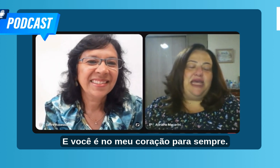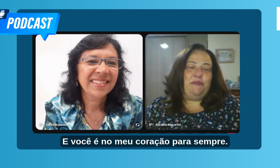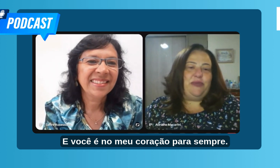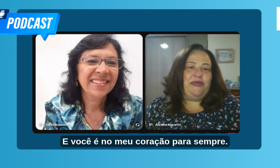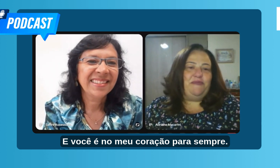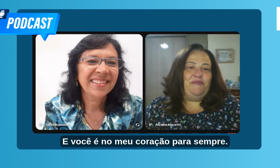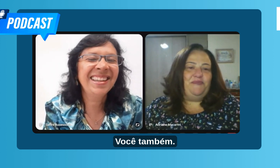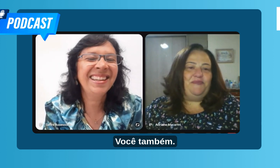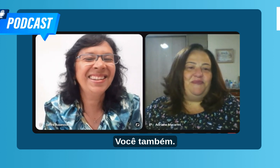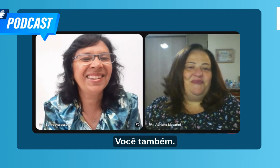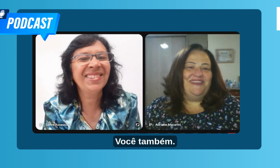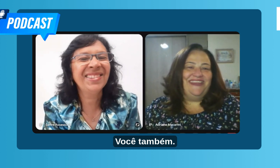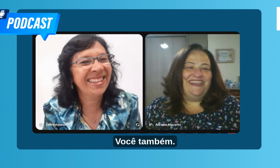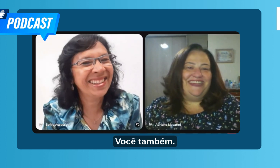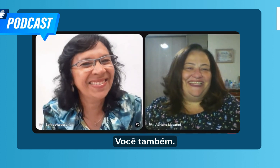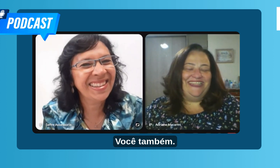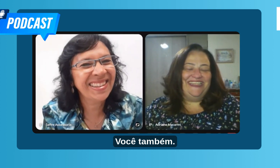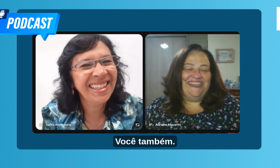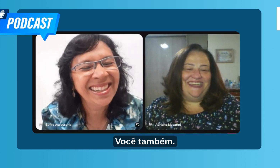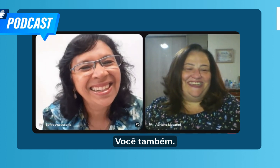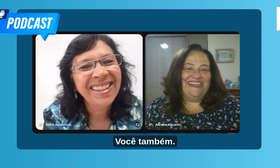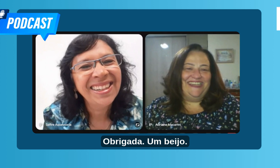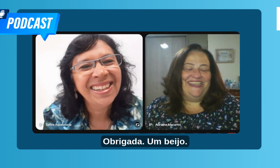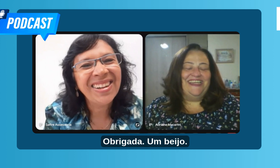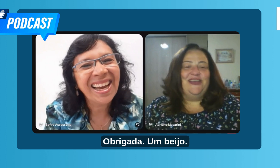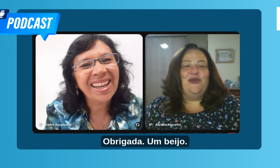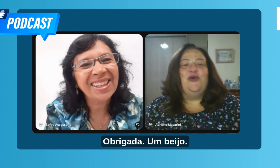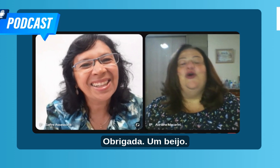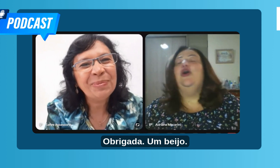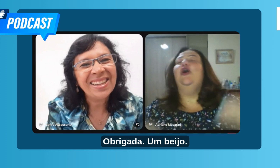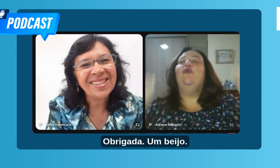sempre. Você também. Obrigada, um Ó, beijo.